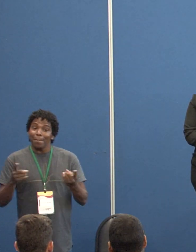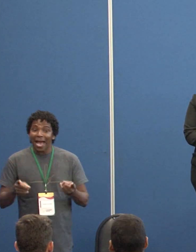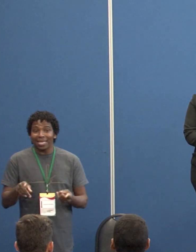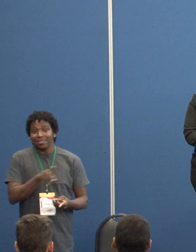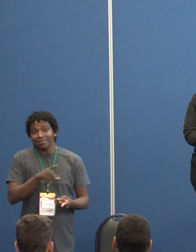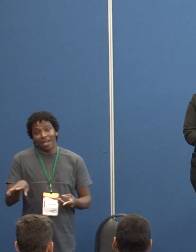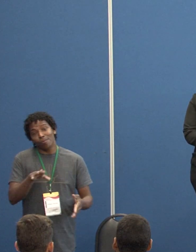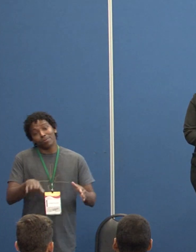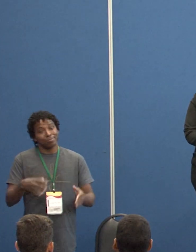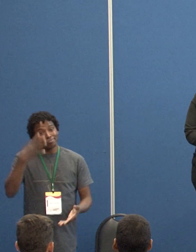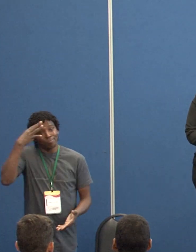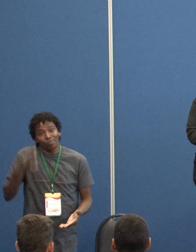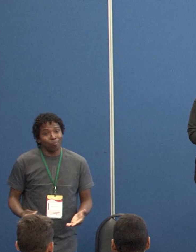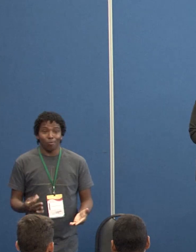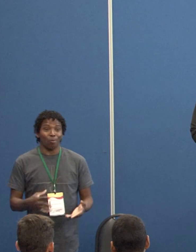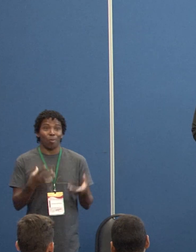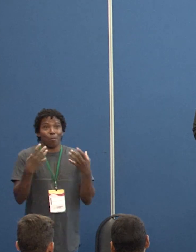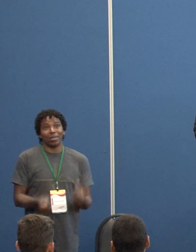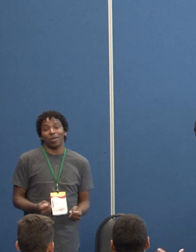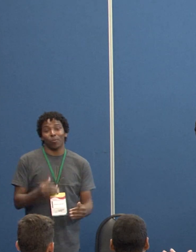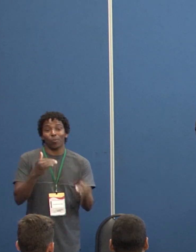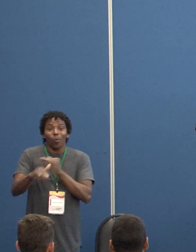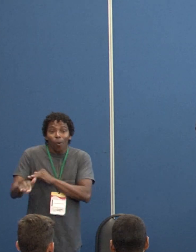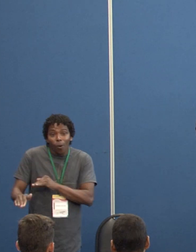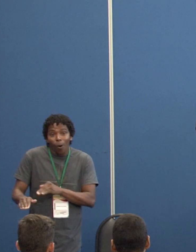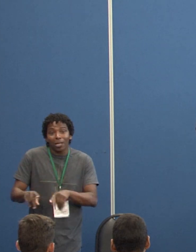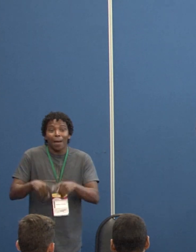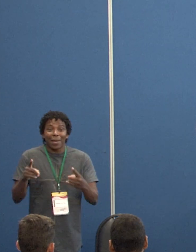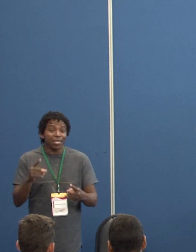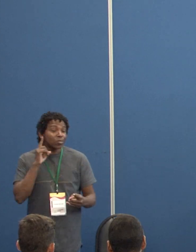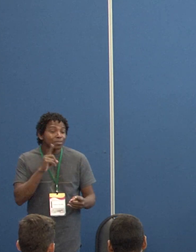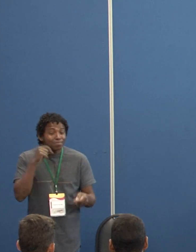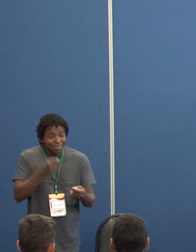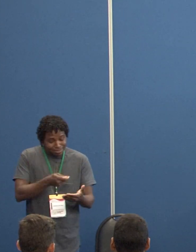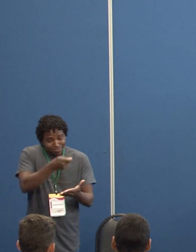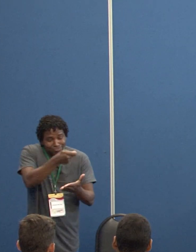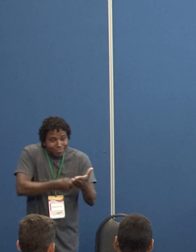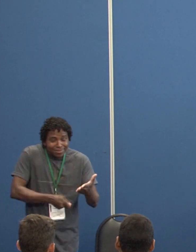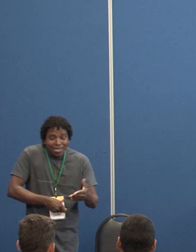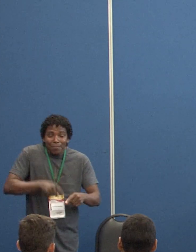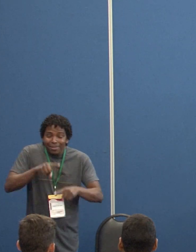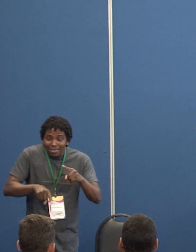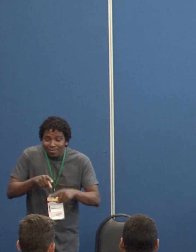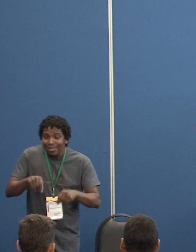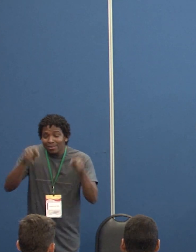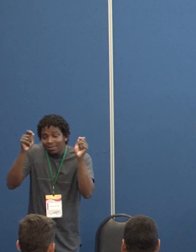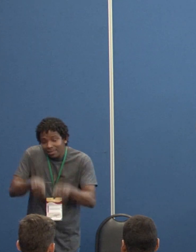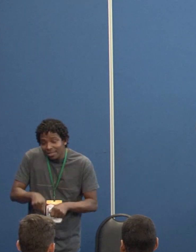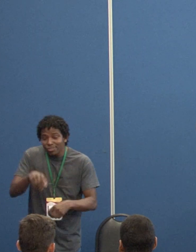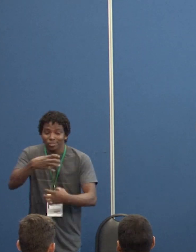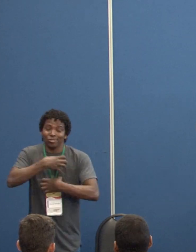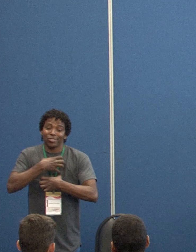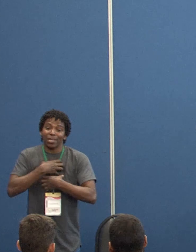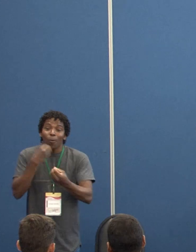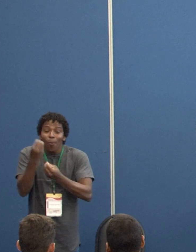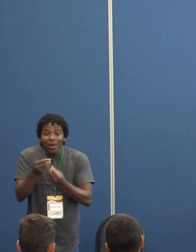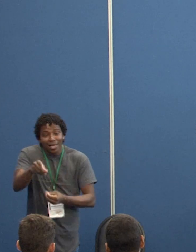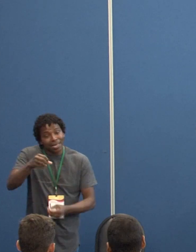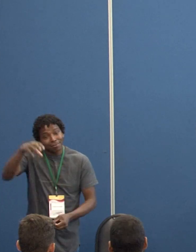Então, pode-se utilizar diversas ferramentas, como um vídeo para o surdo fazer, talvez, a escrita